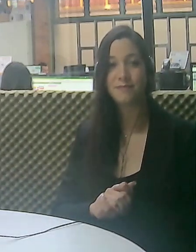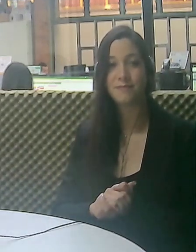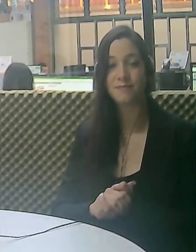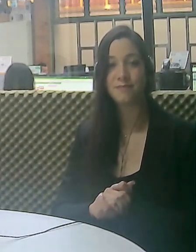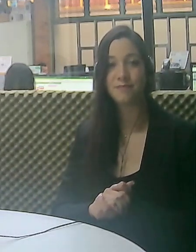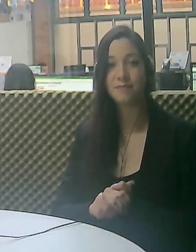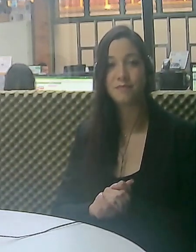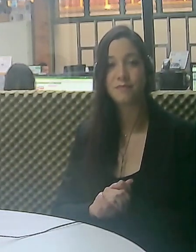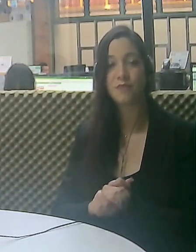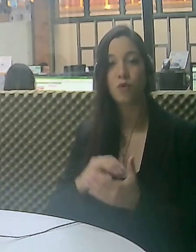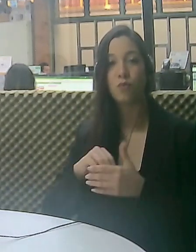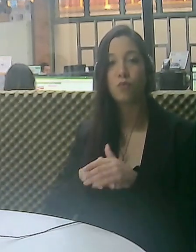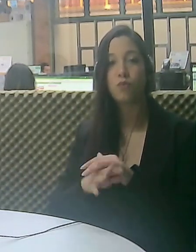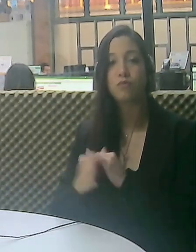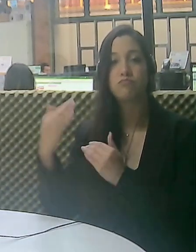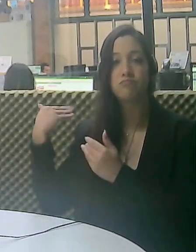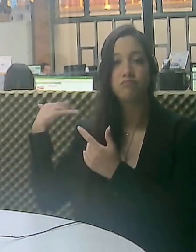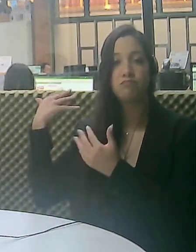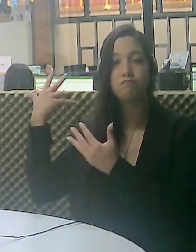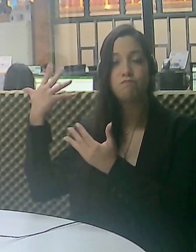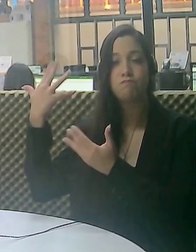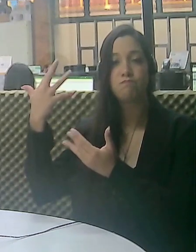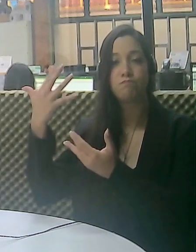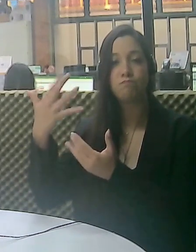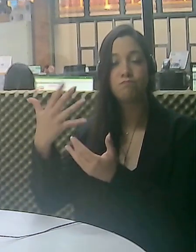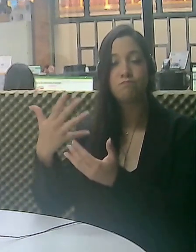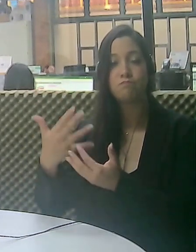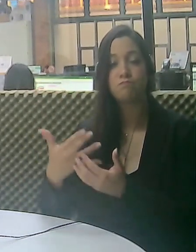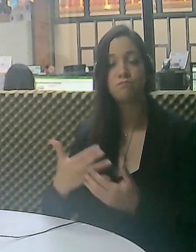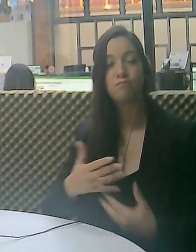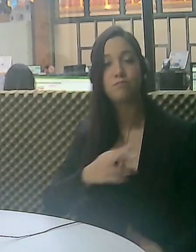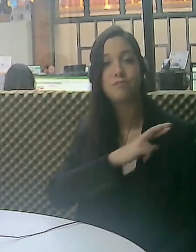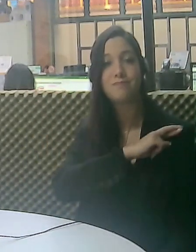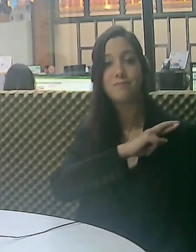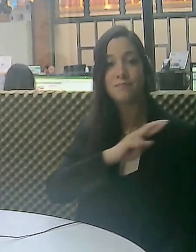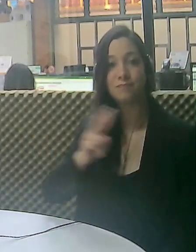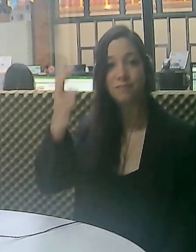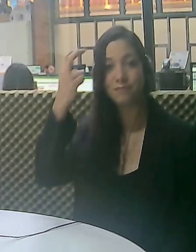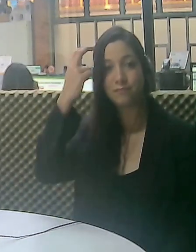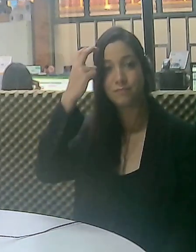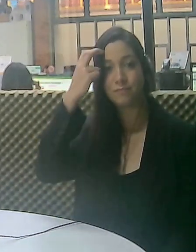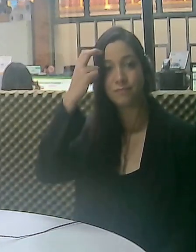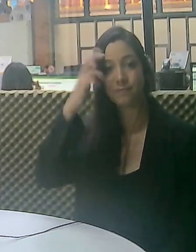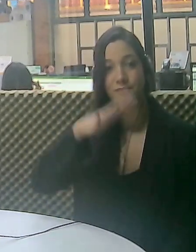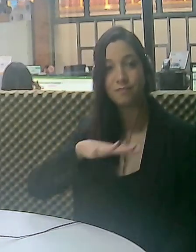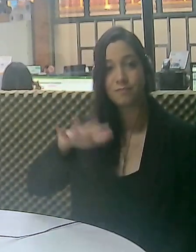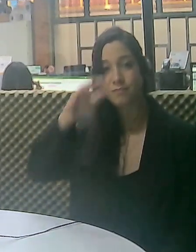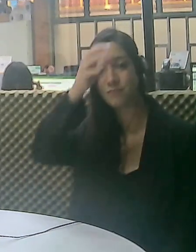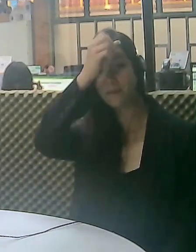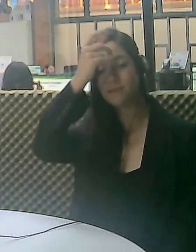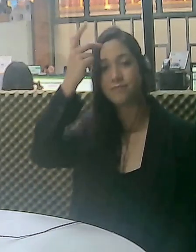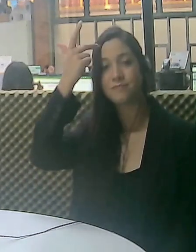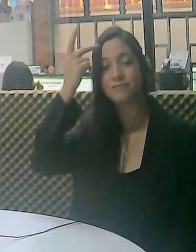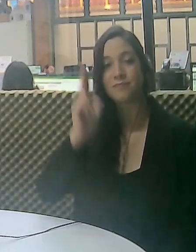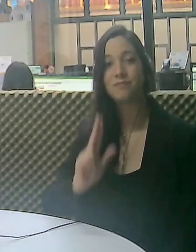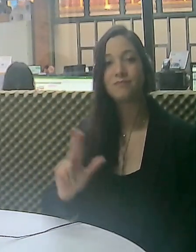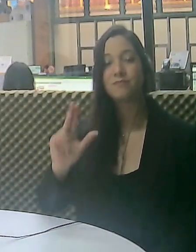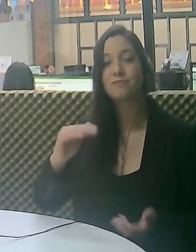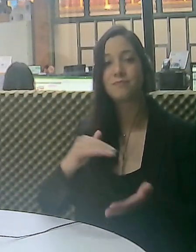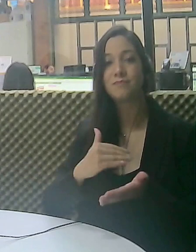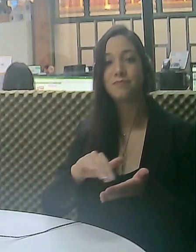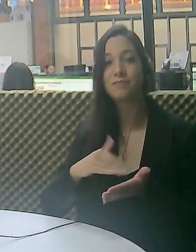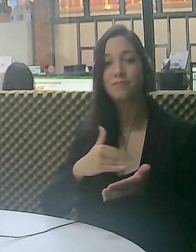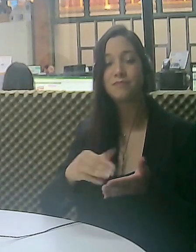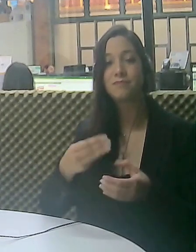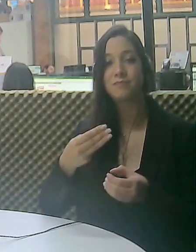Mantendo vivas raízes religiosas e culturais do município e região, a Prefeitura de Uberlândia, por meio da Secretaria Municipal de Cultura e